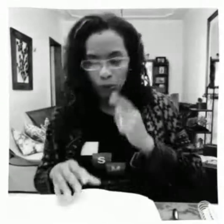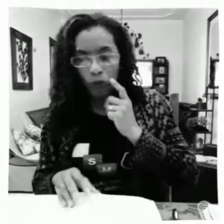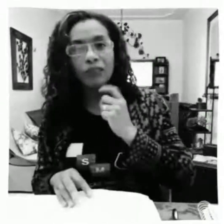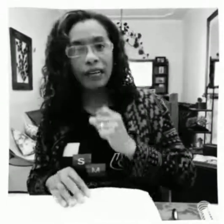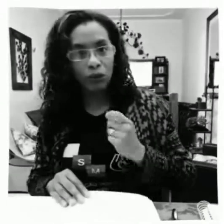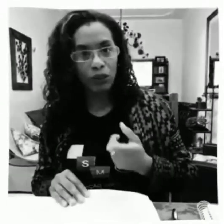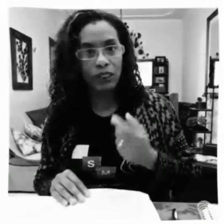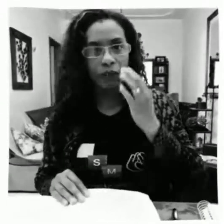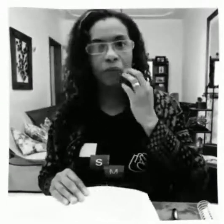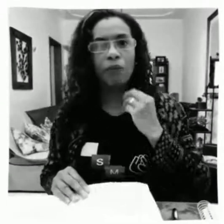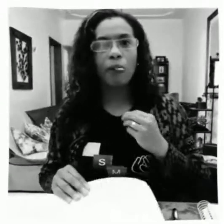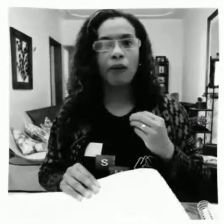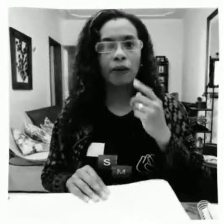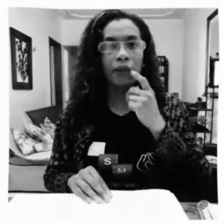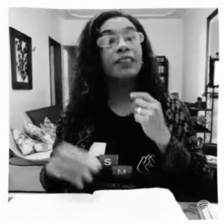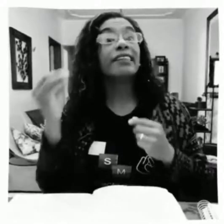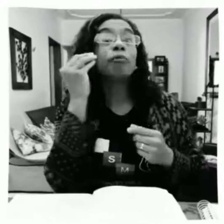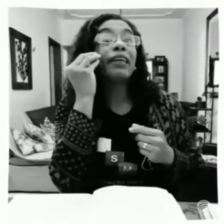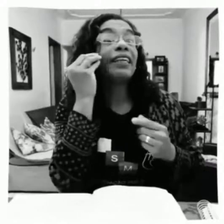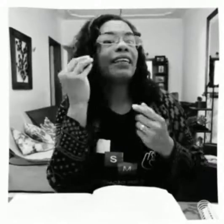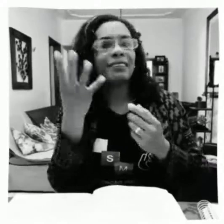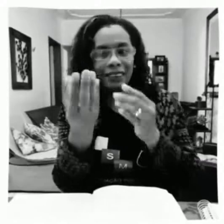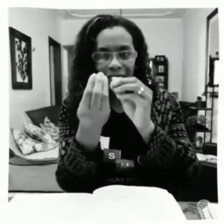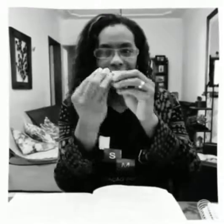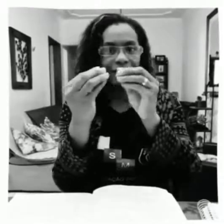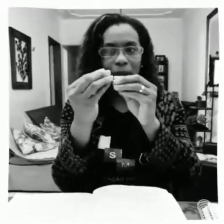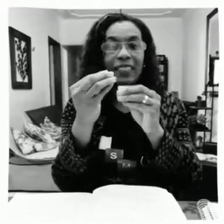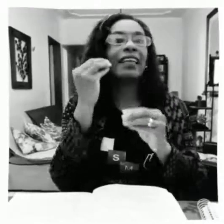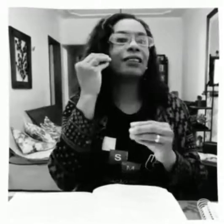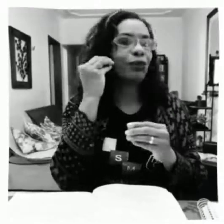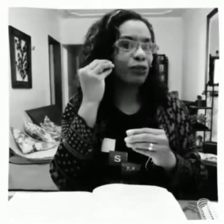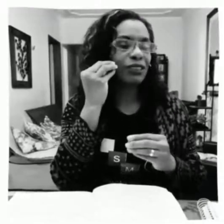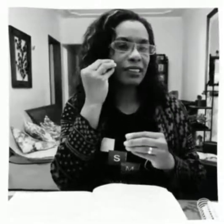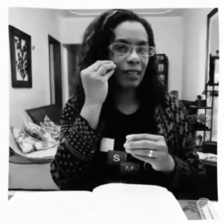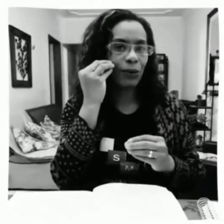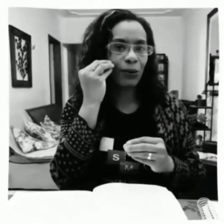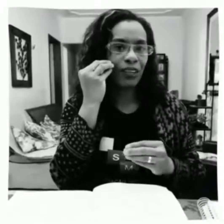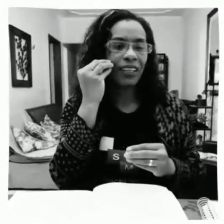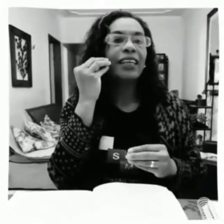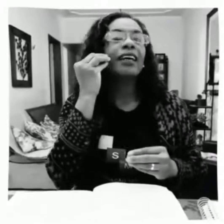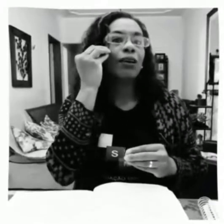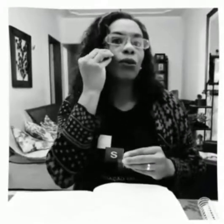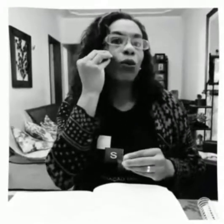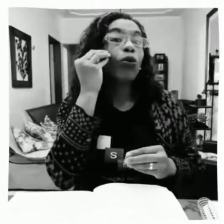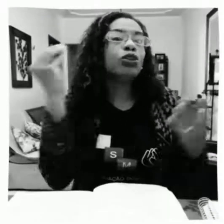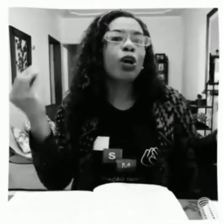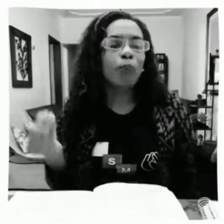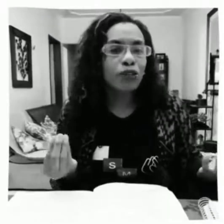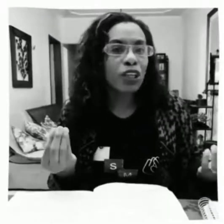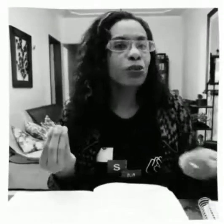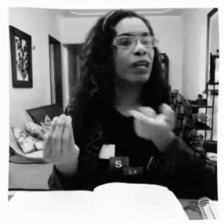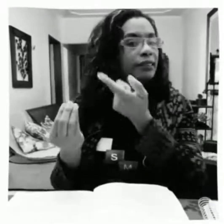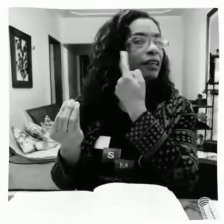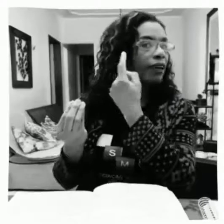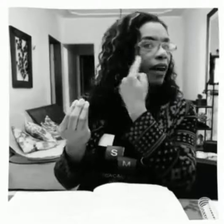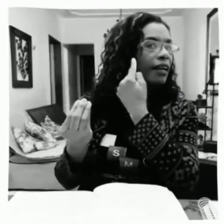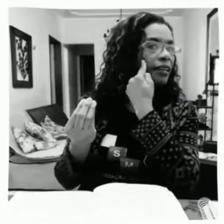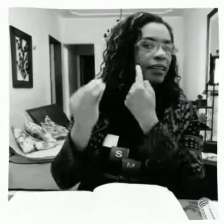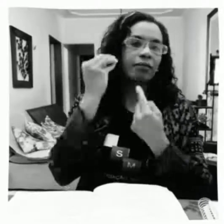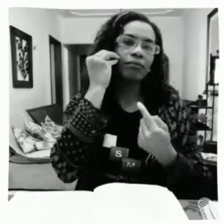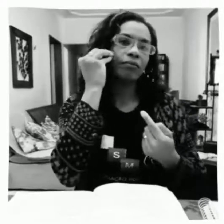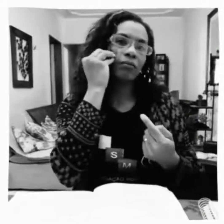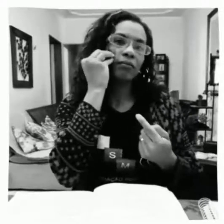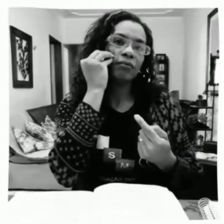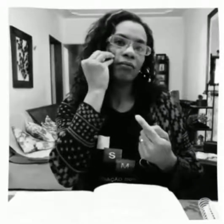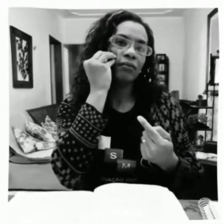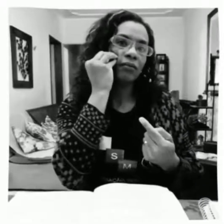falei da outra e da experiência, né? Experiência que eu fiz o sinal. Onde que é o ponto de articulação?